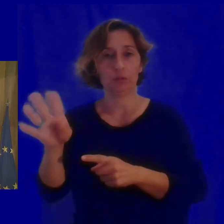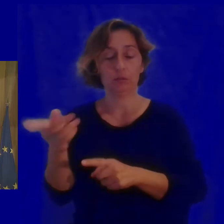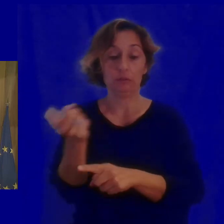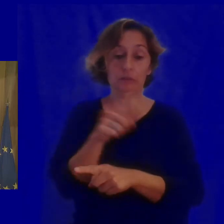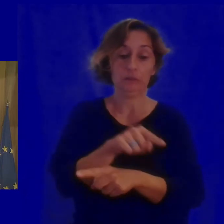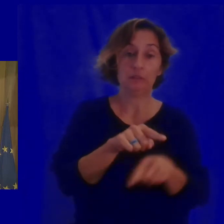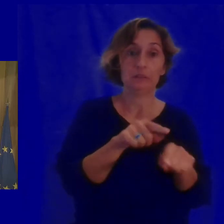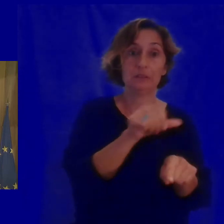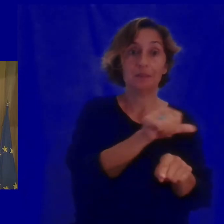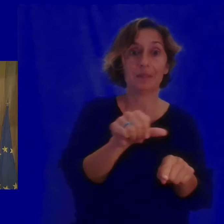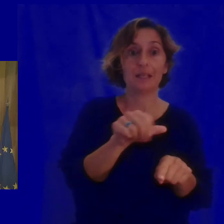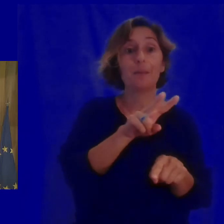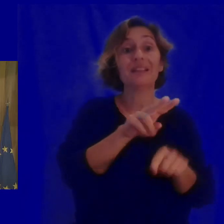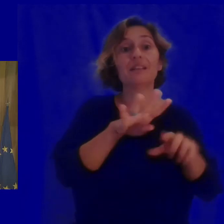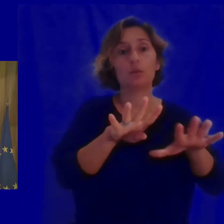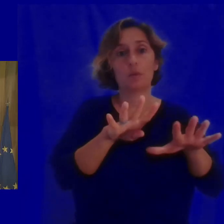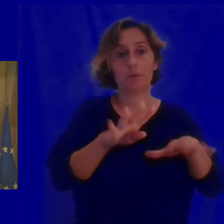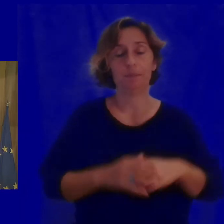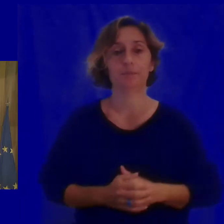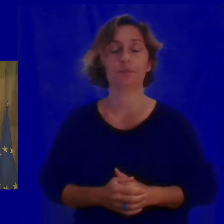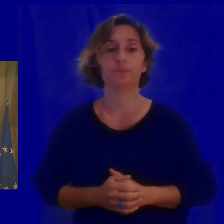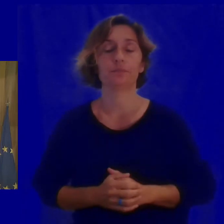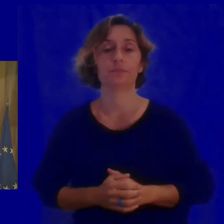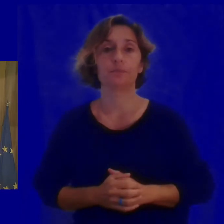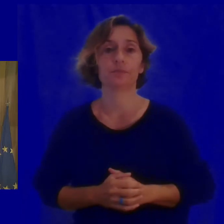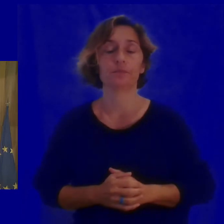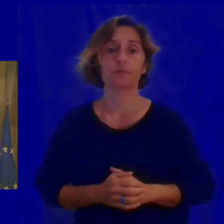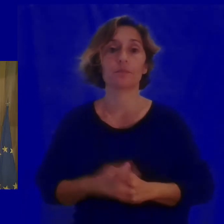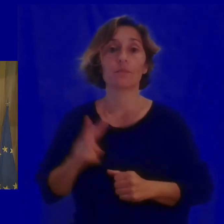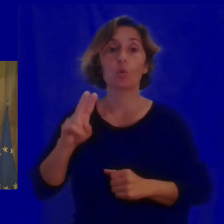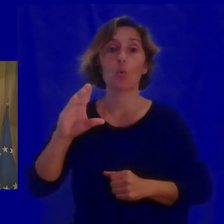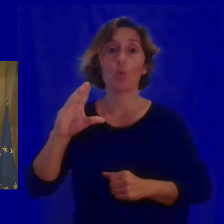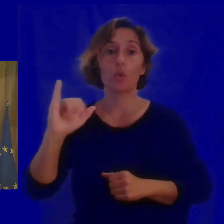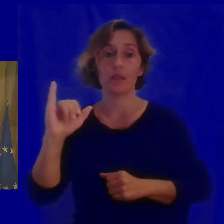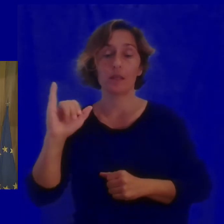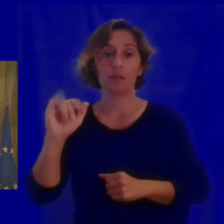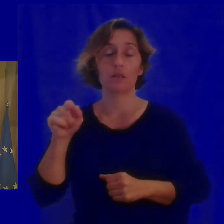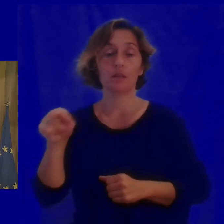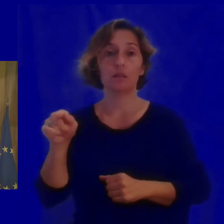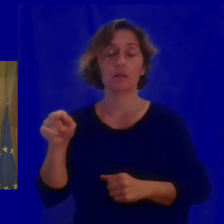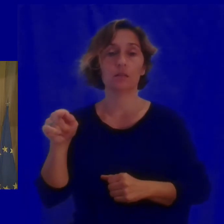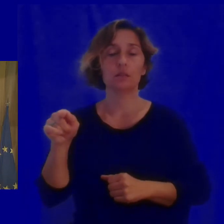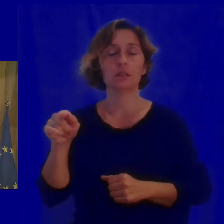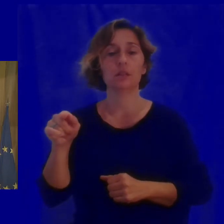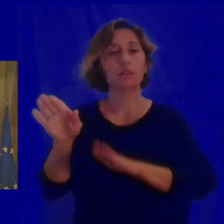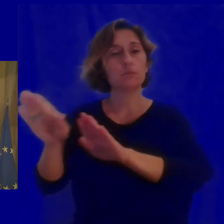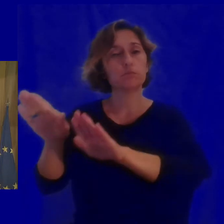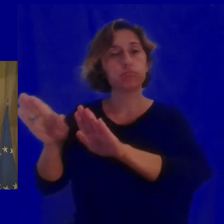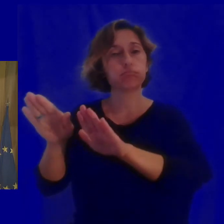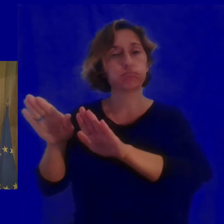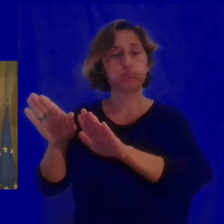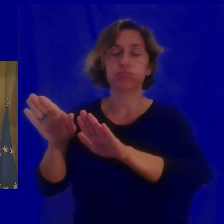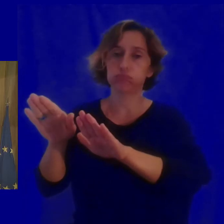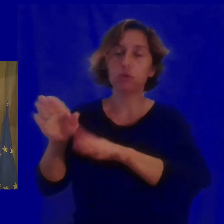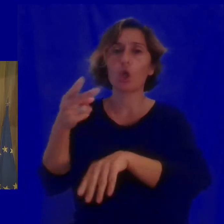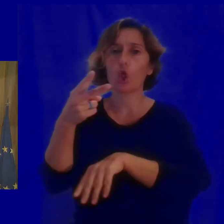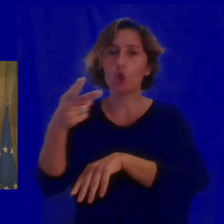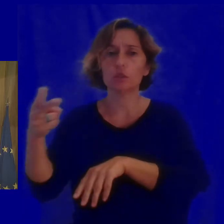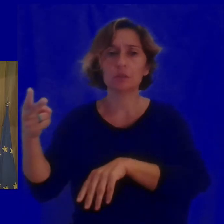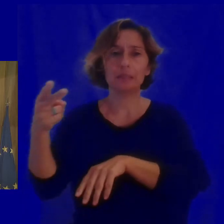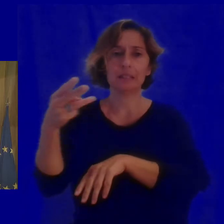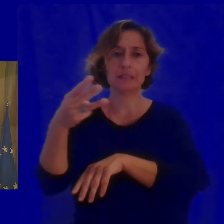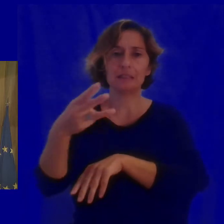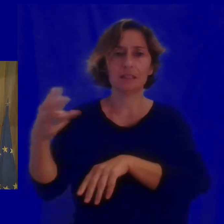semana previa. Dado que en UCI las estancias medias son muy importantes, son de 2-3 semanas